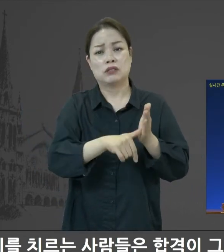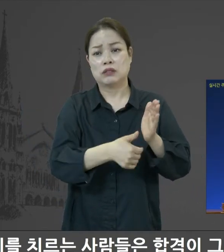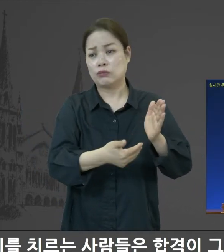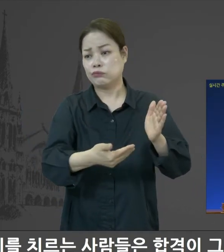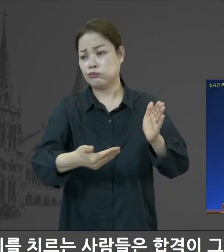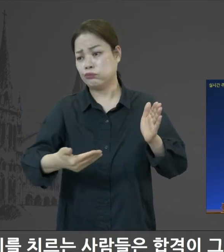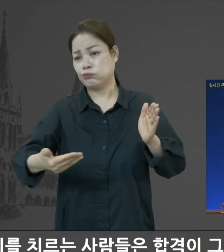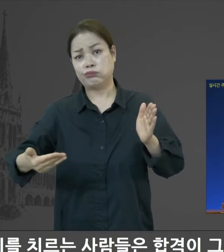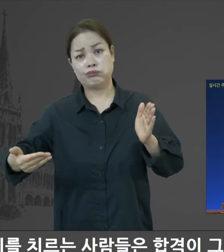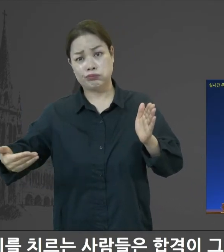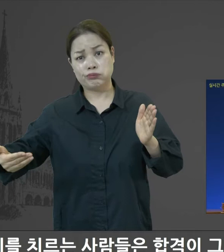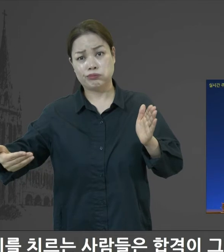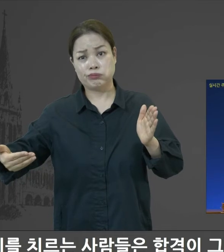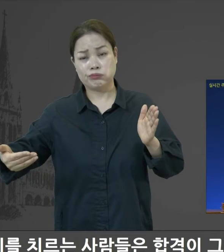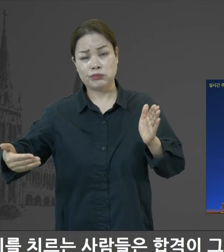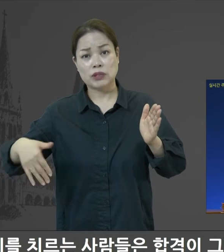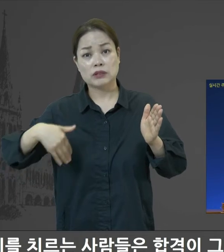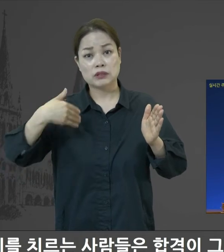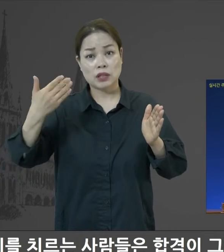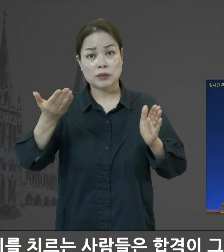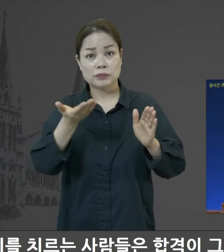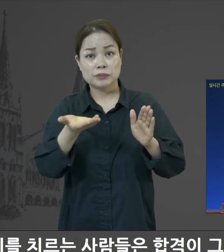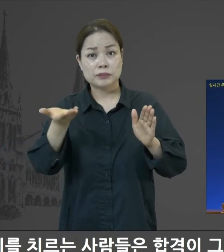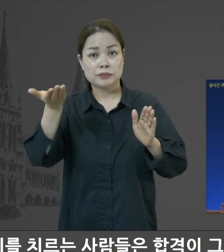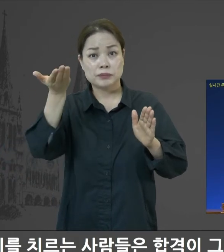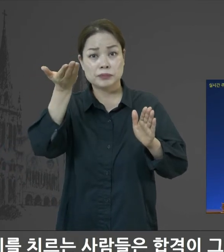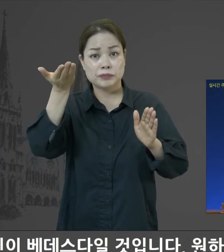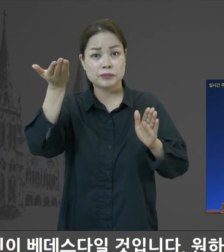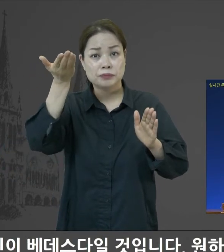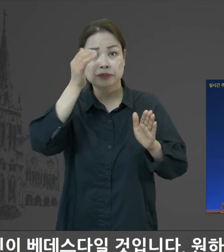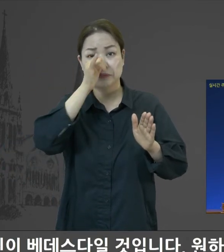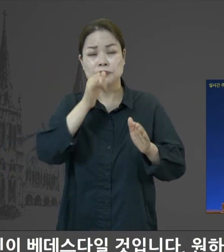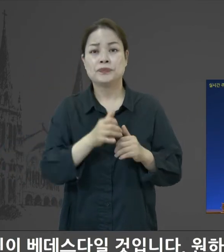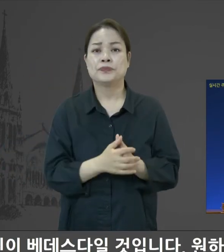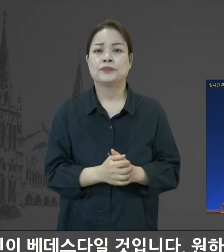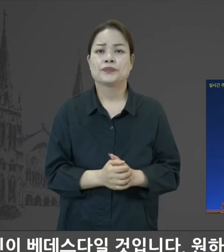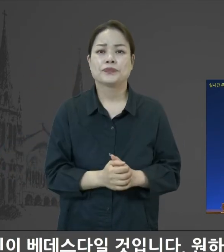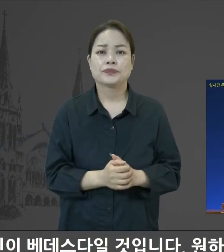지나면 금방 다음 진급이 눈앞에 다가옵니다.